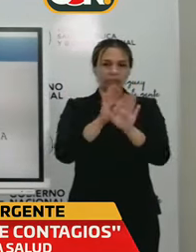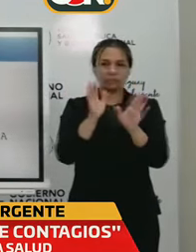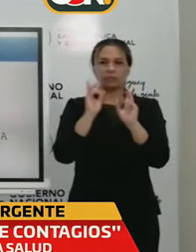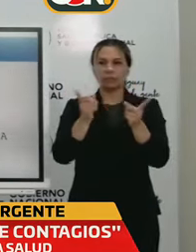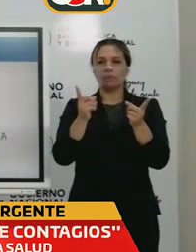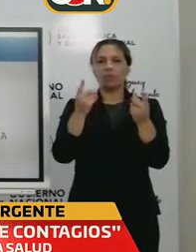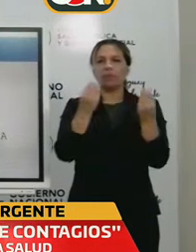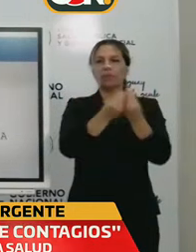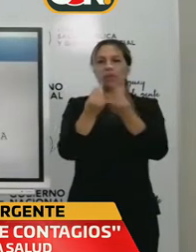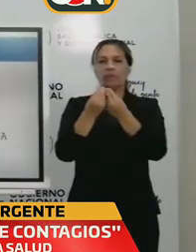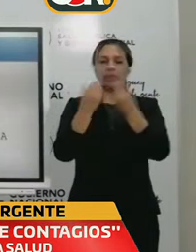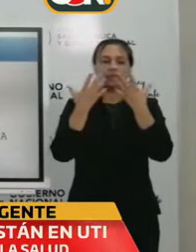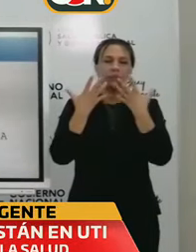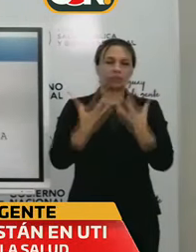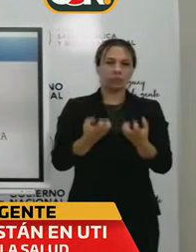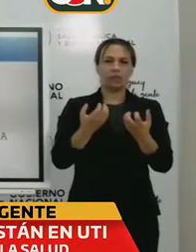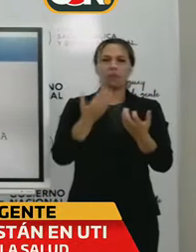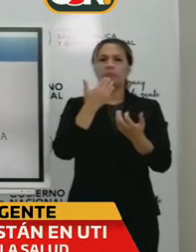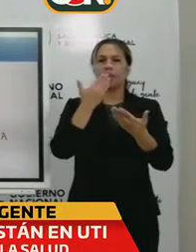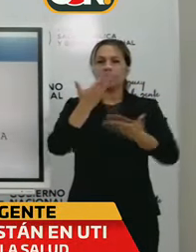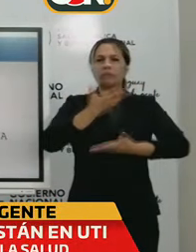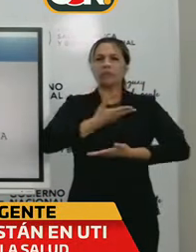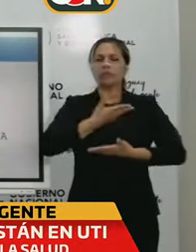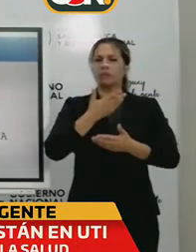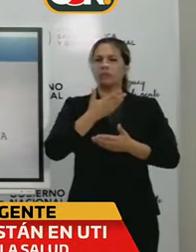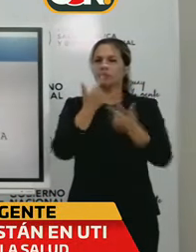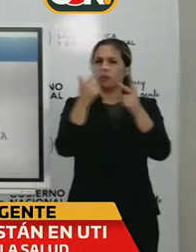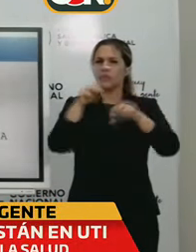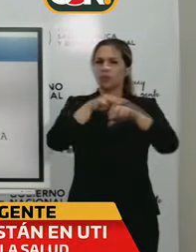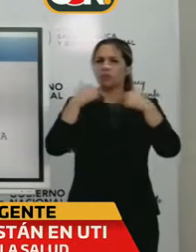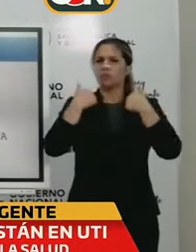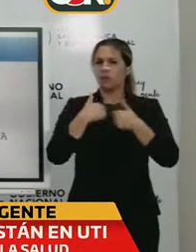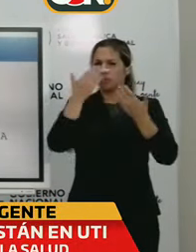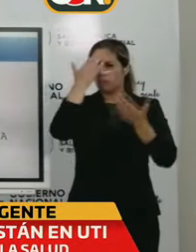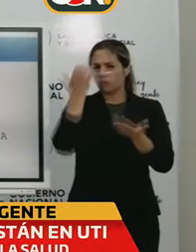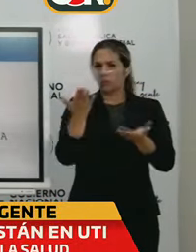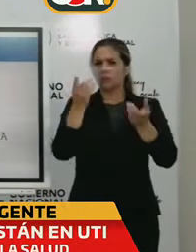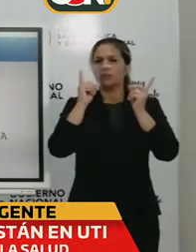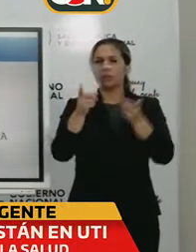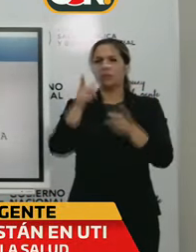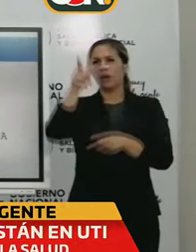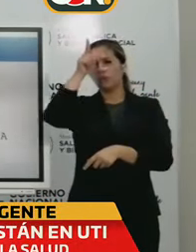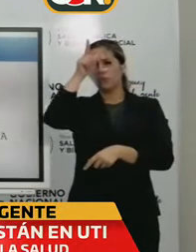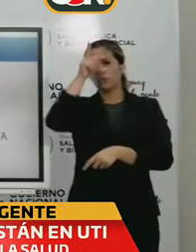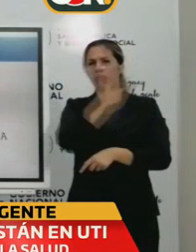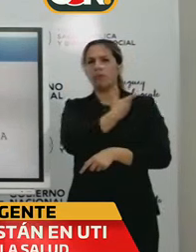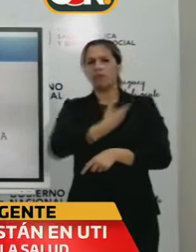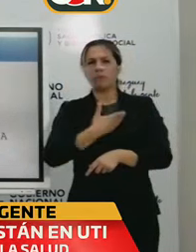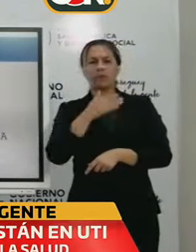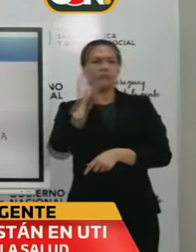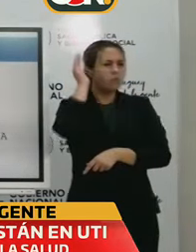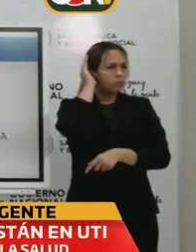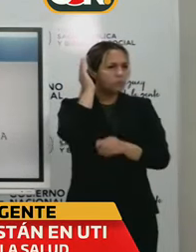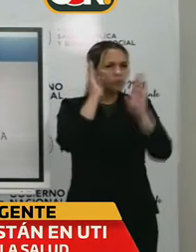ciudadano, no se aplican medidas sanitarias más severas? ¿Escuchan las autoridades del gobierno las recomendaciones de los